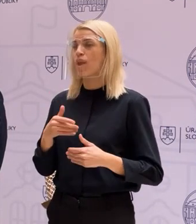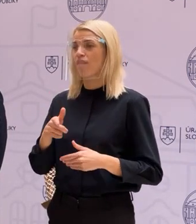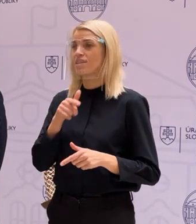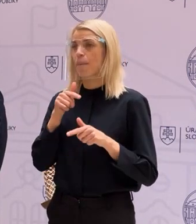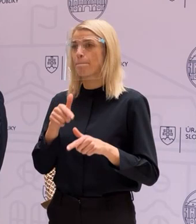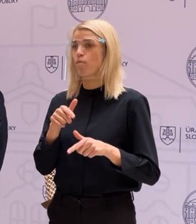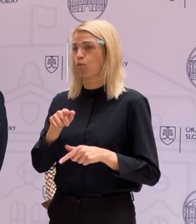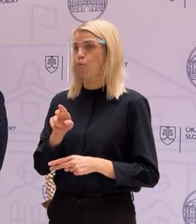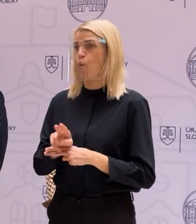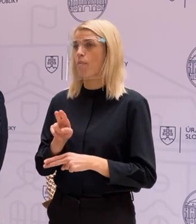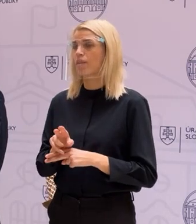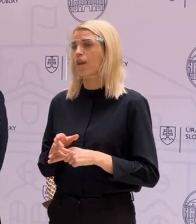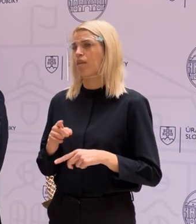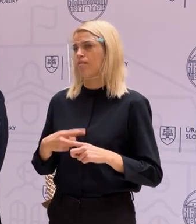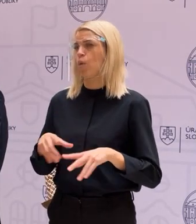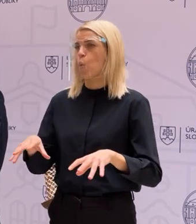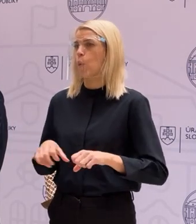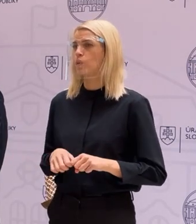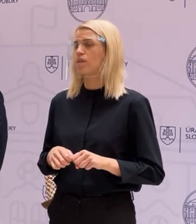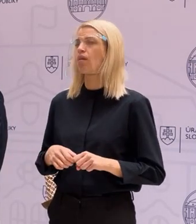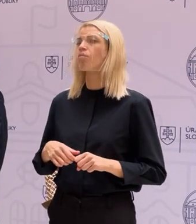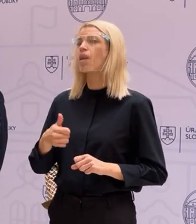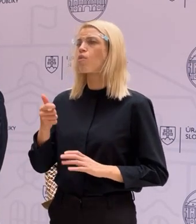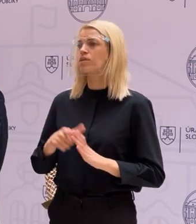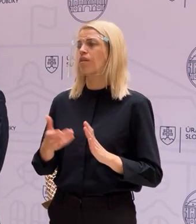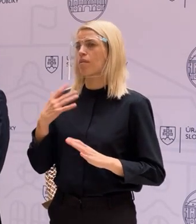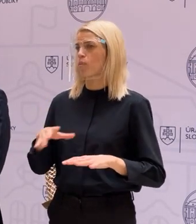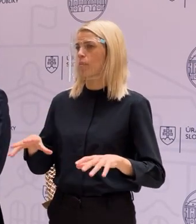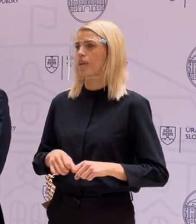týchto opatrení alebo týchto uznesení, ktoré boli jednostranne prijaté, a